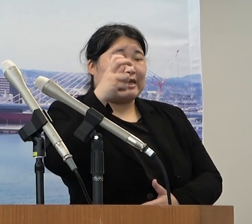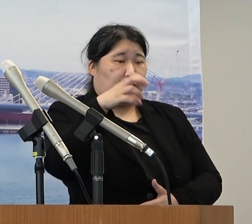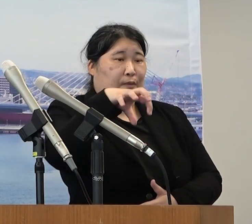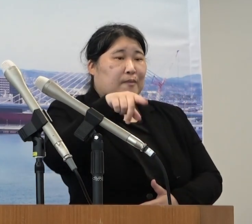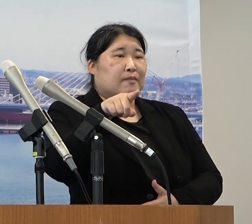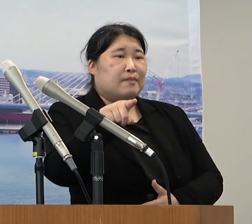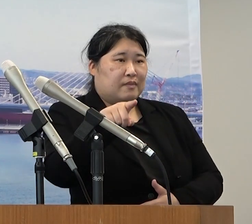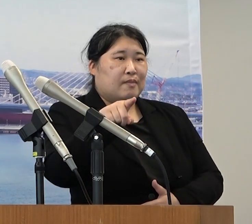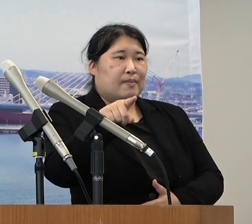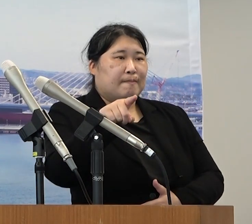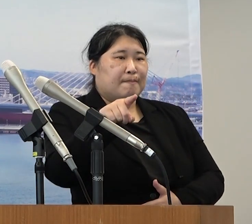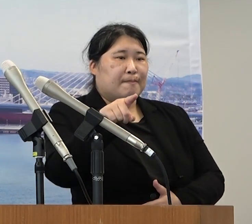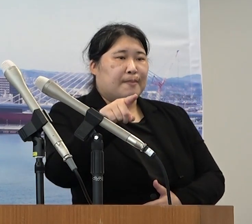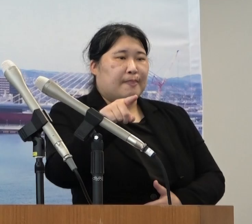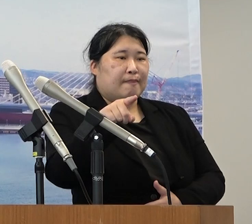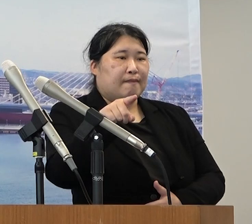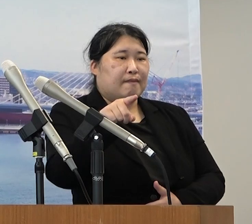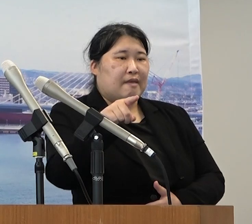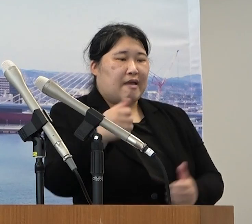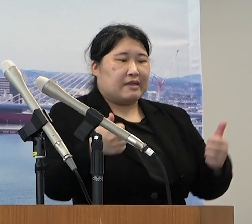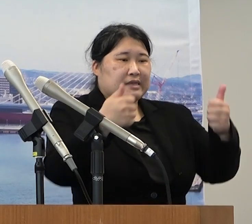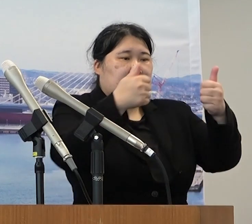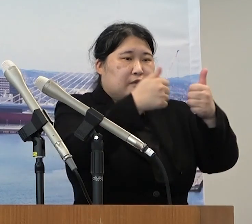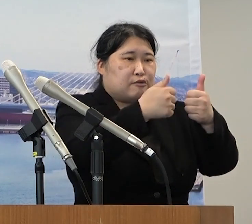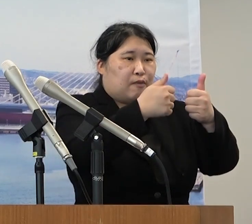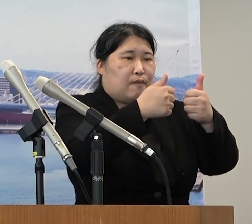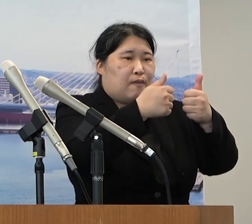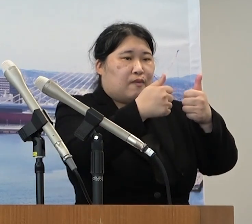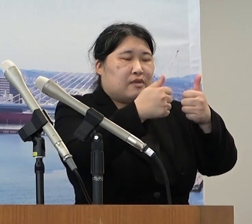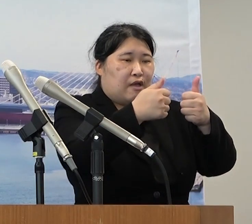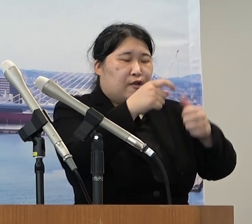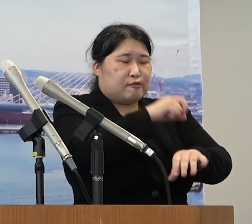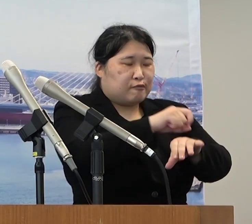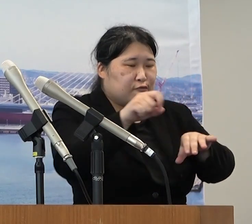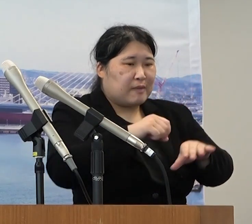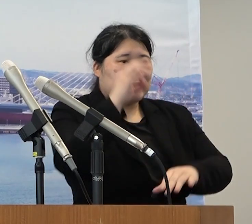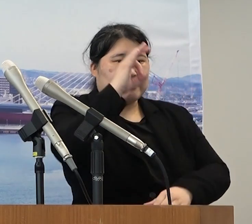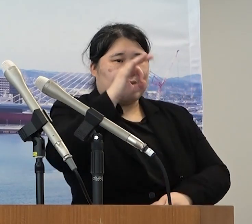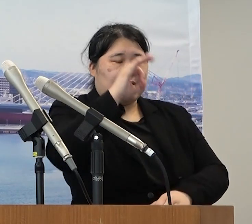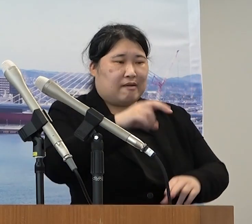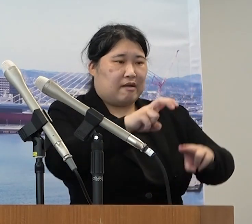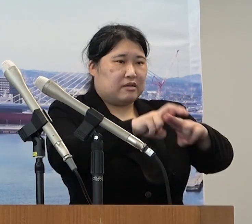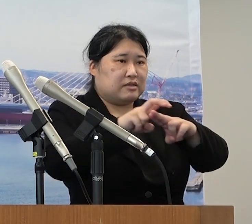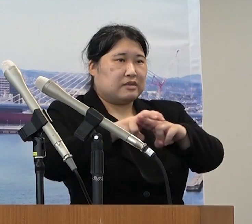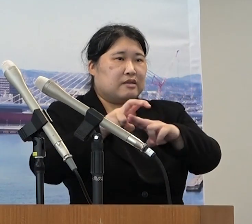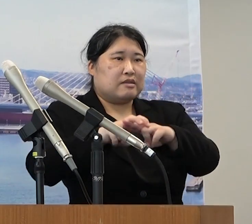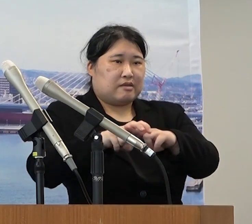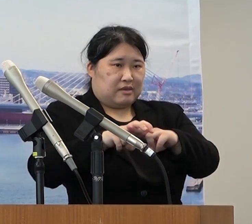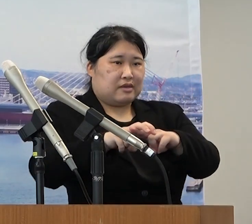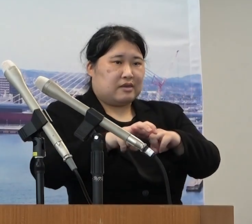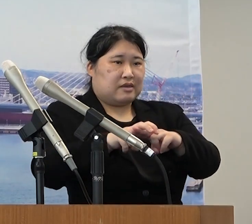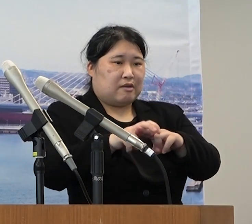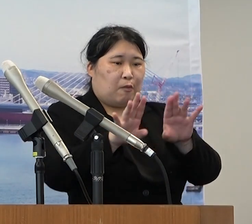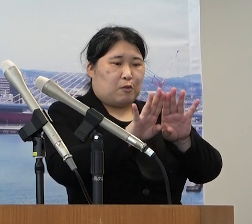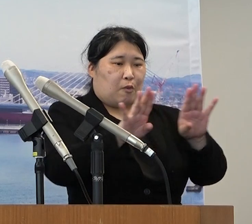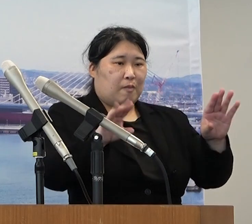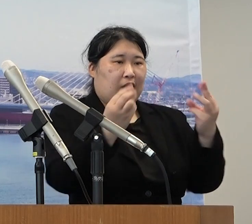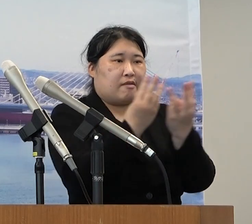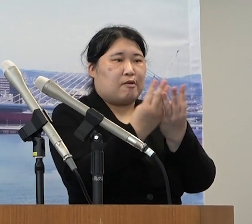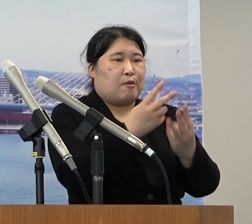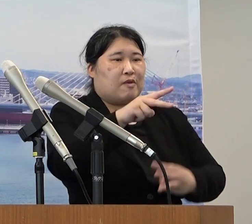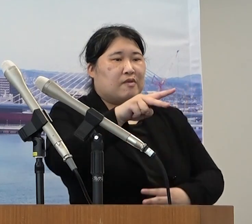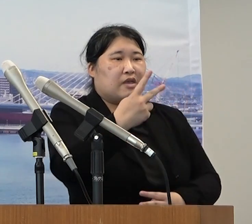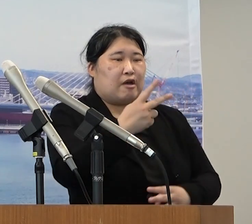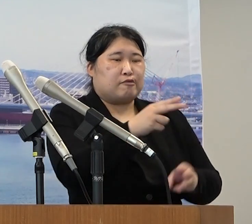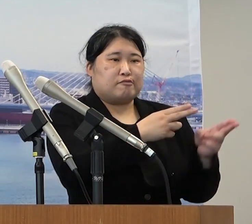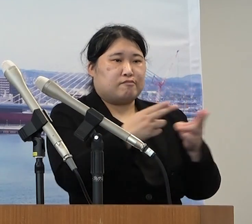で開催される各世代決勝戦の特別観覧席をメインスタンド正面に200席準備い